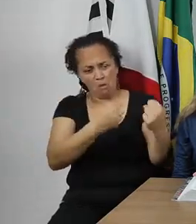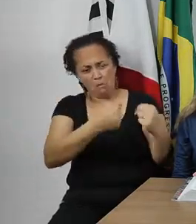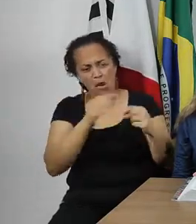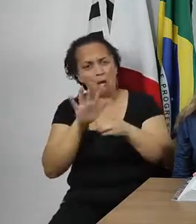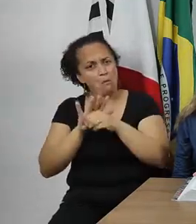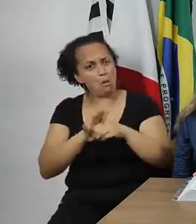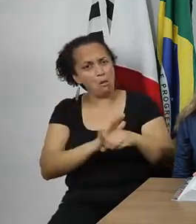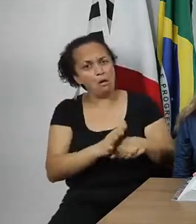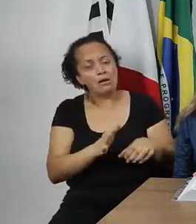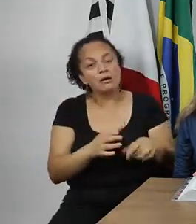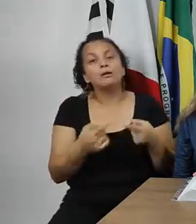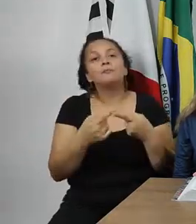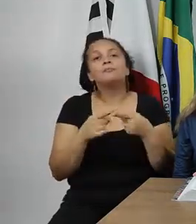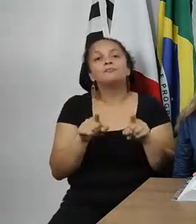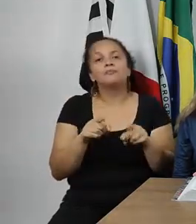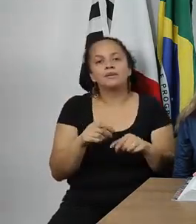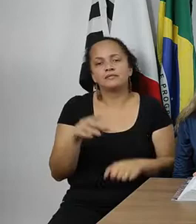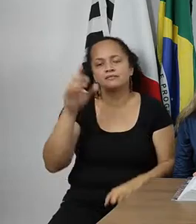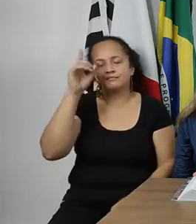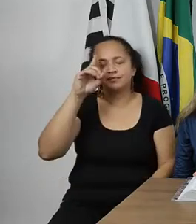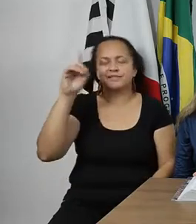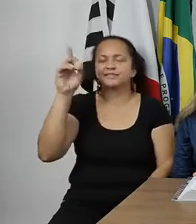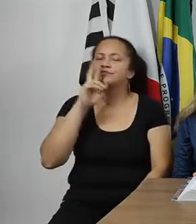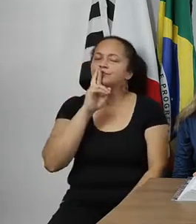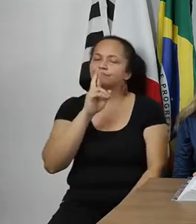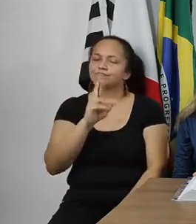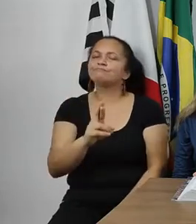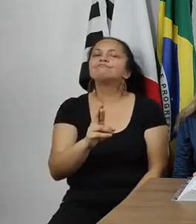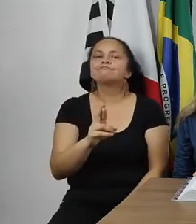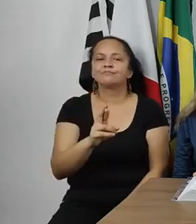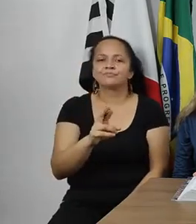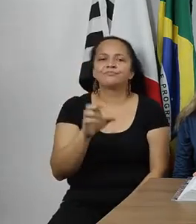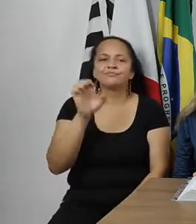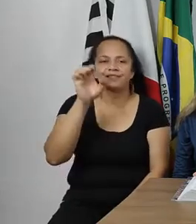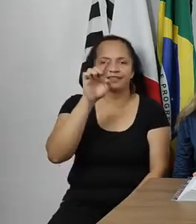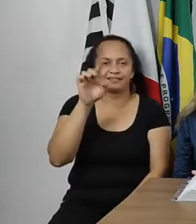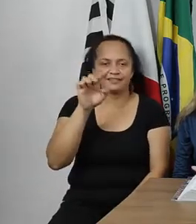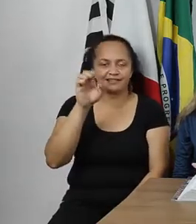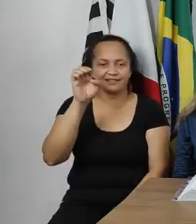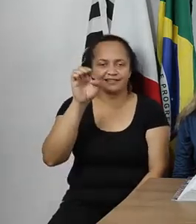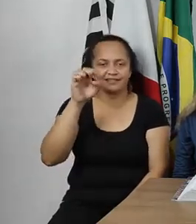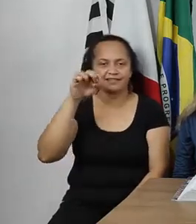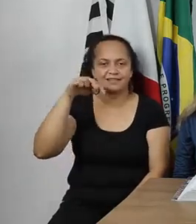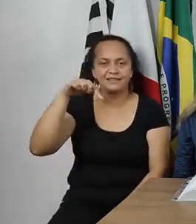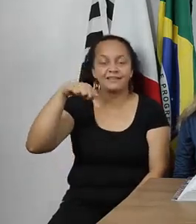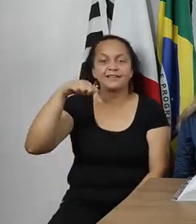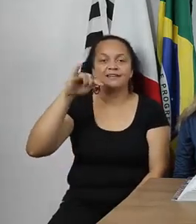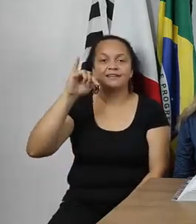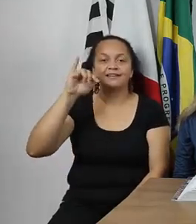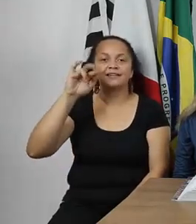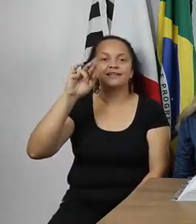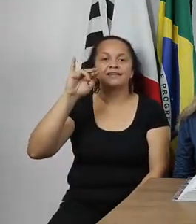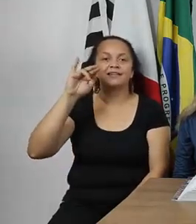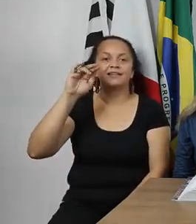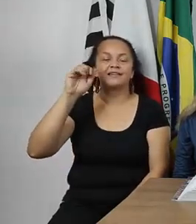magoar. Só que para Deus responder, Ezequias teve duas atitudes. Ele orou ao